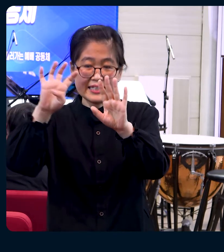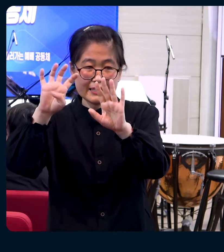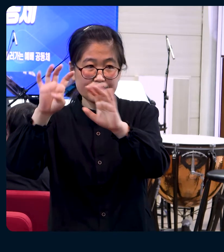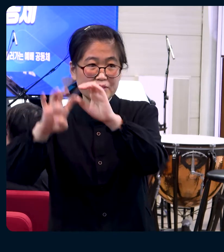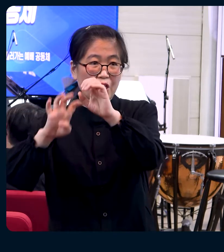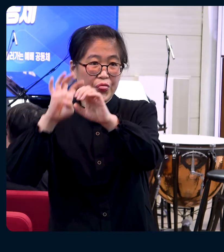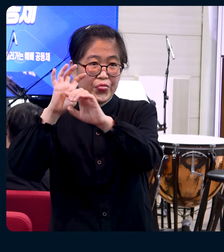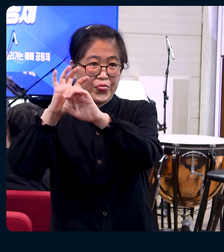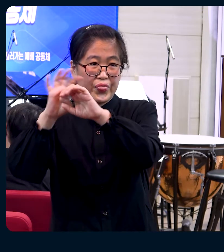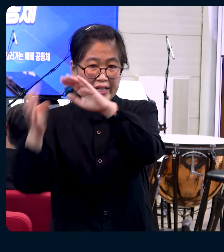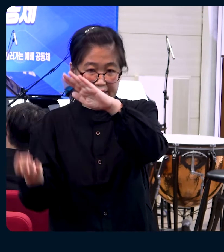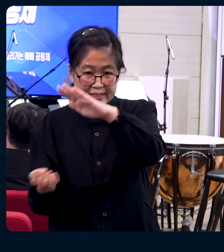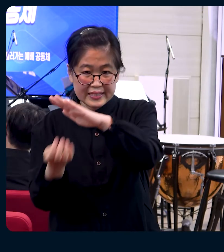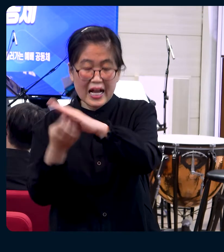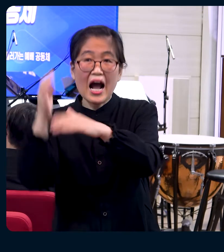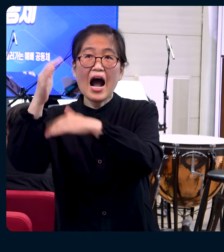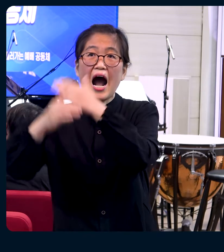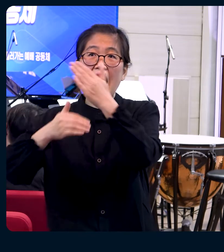40년이 찼다는 말은